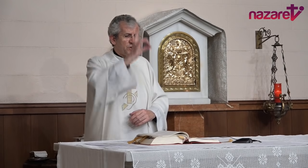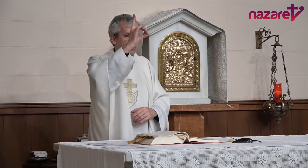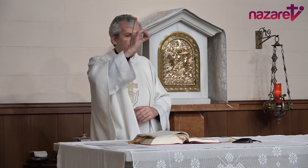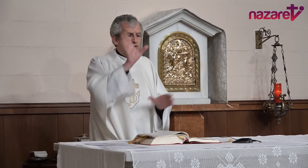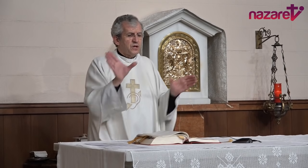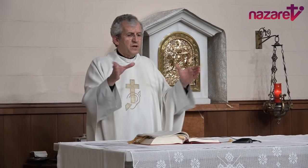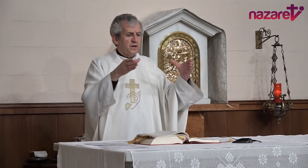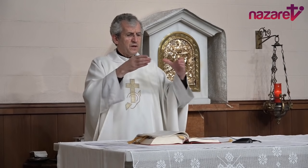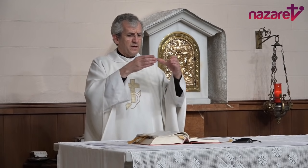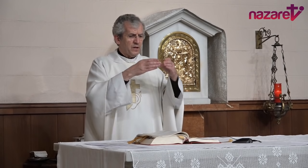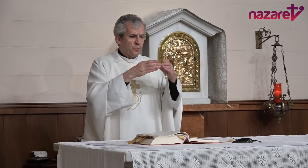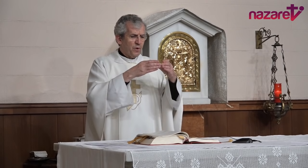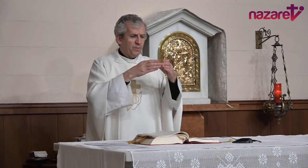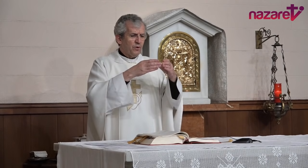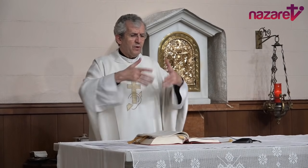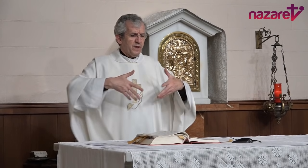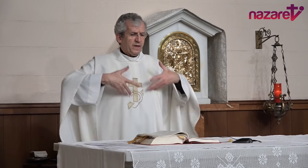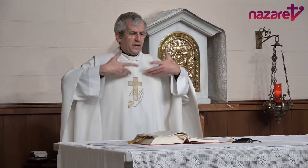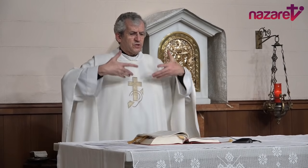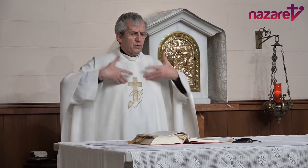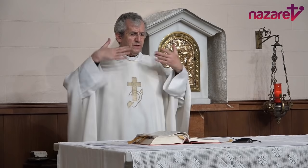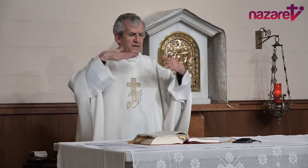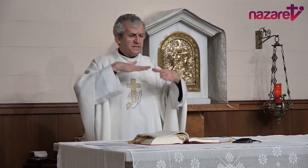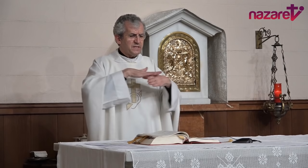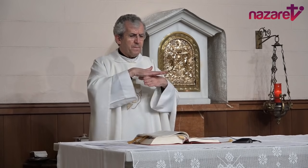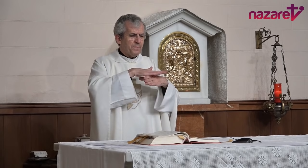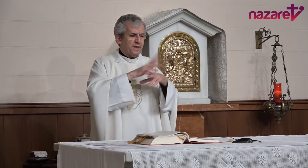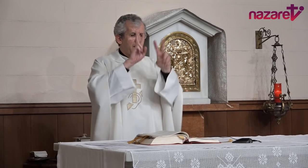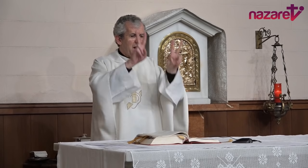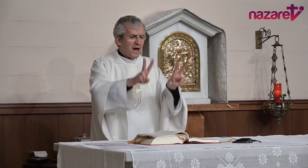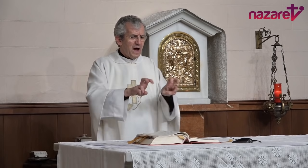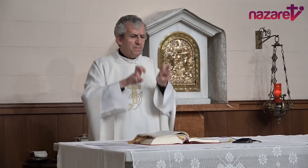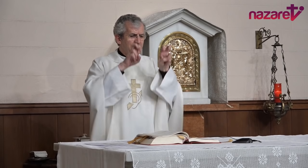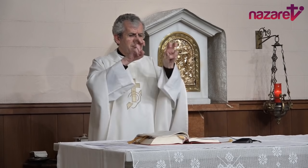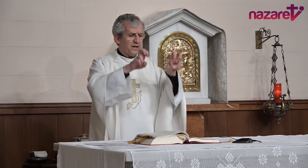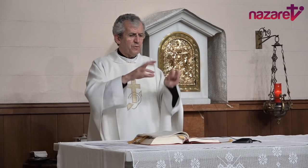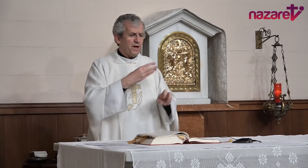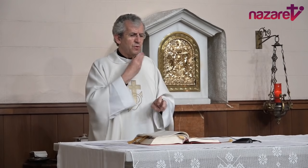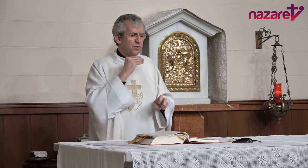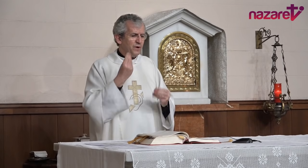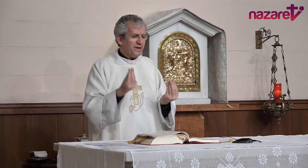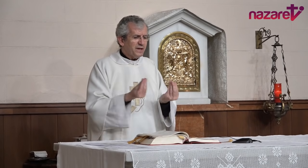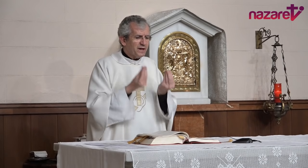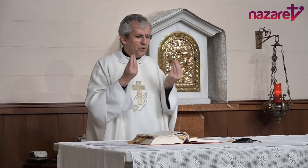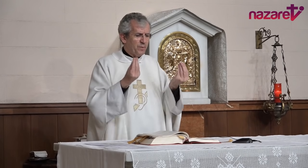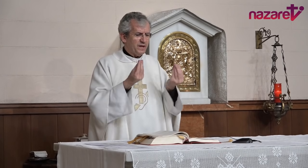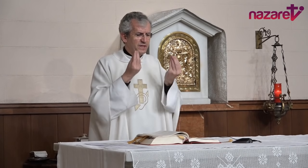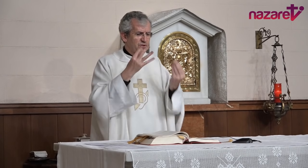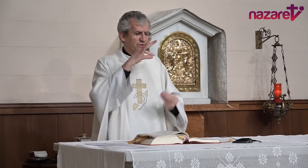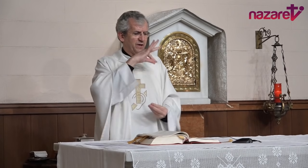Señor Dios, que tu pueblo exulte siempre al verse renovado y rejuvenecido